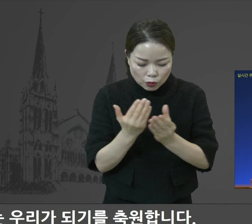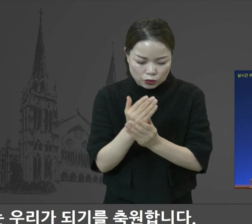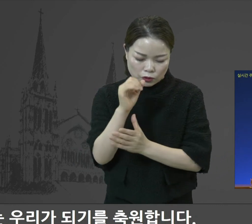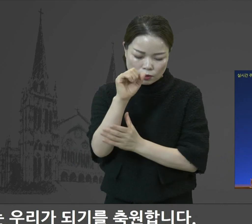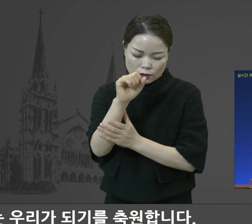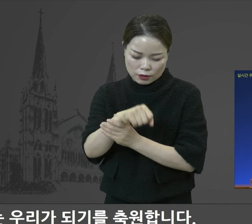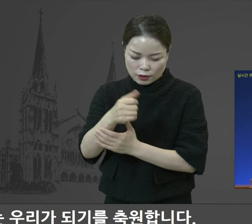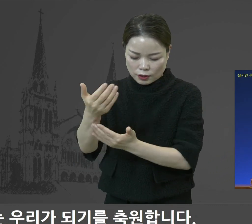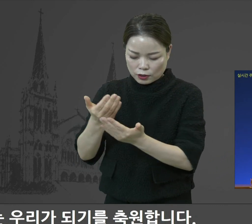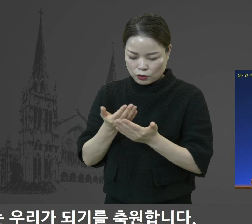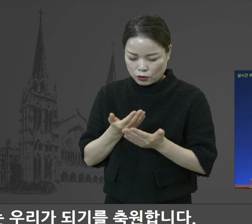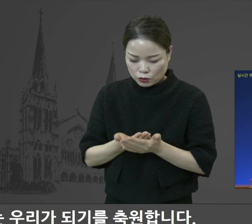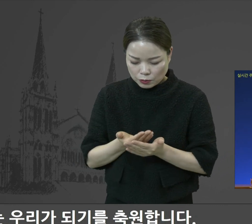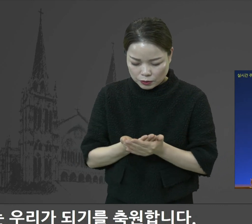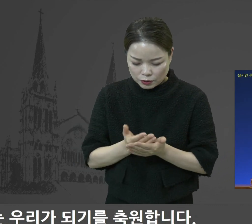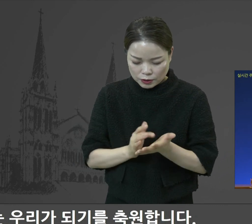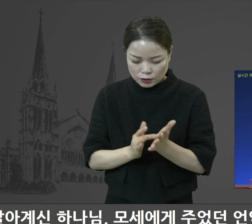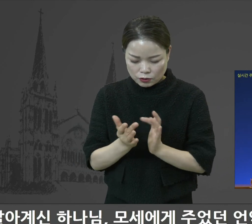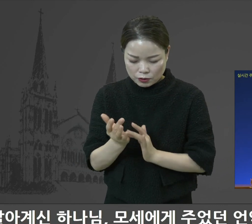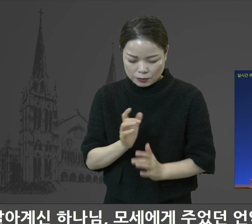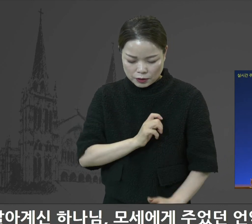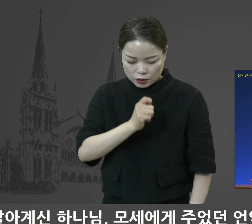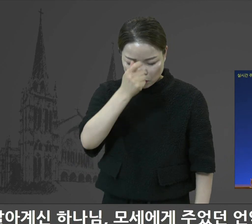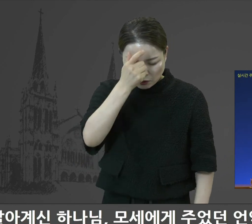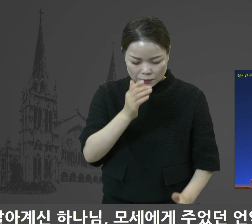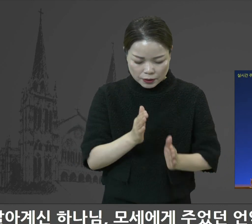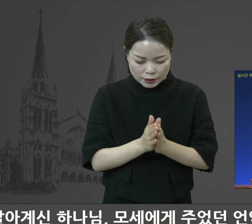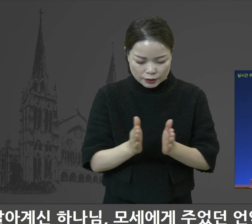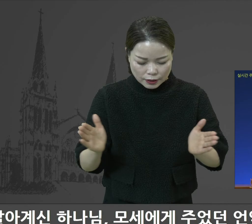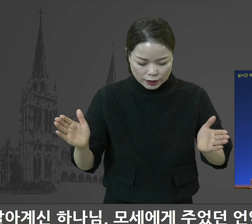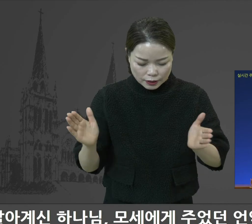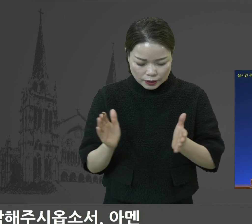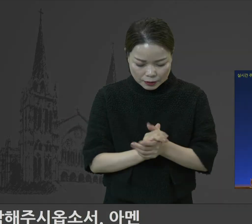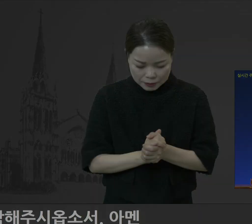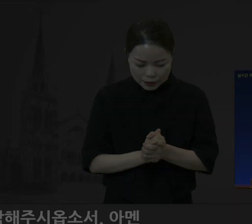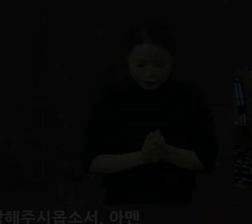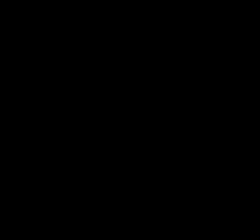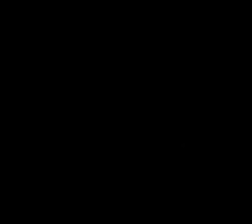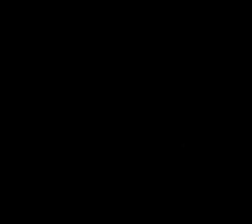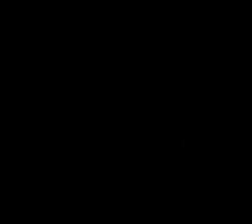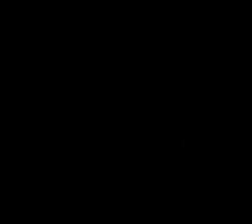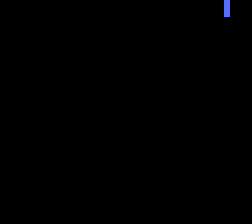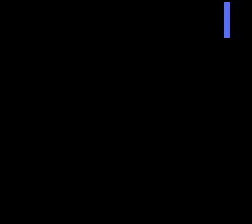허락하여 주시옵소서. 예수님 이름으로 기도하옵나이다. 아멘.